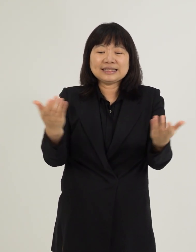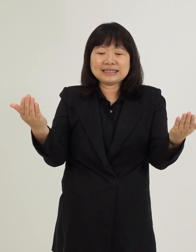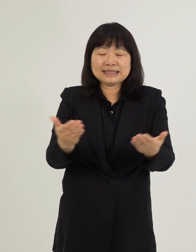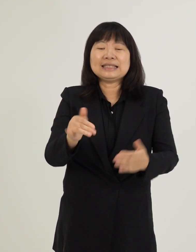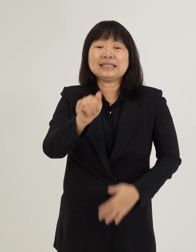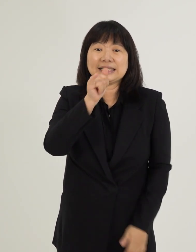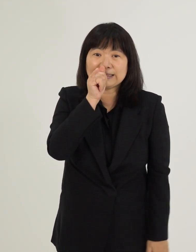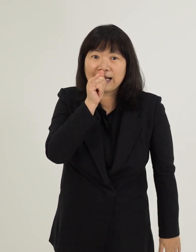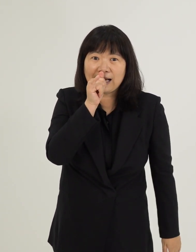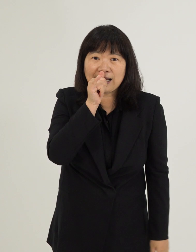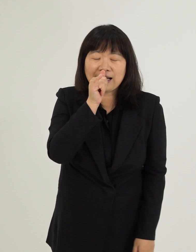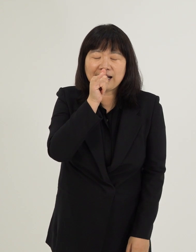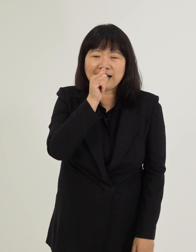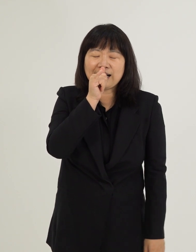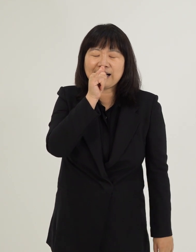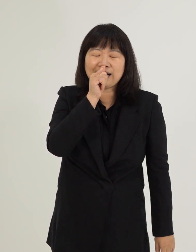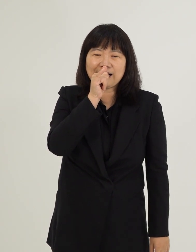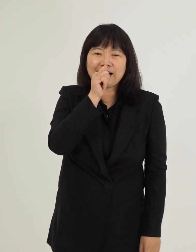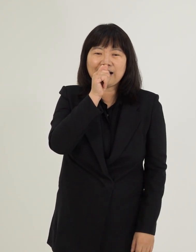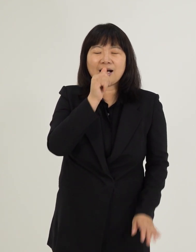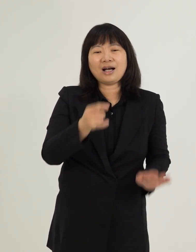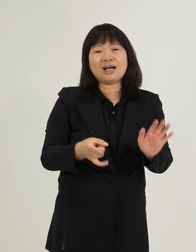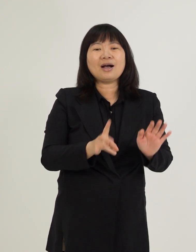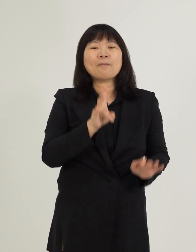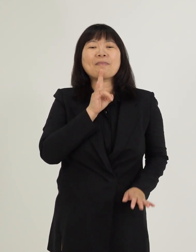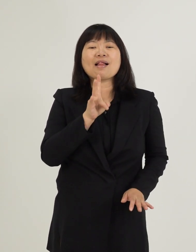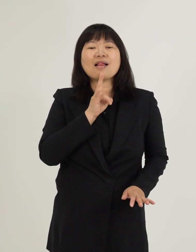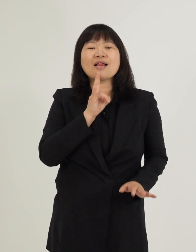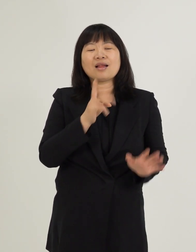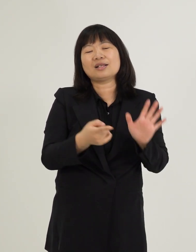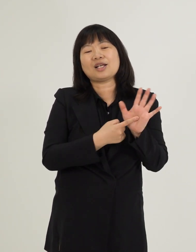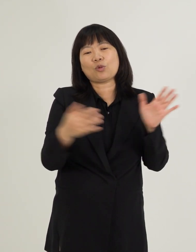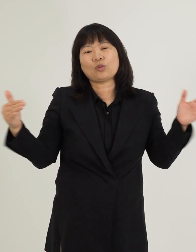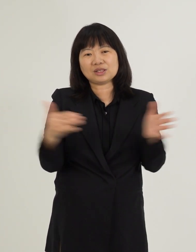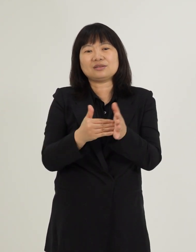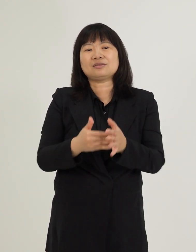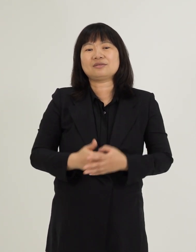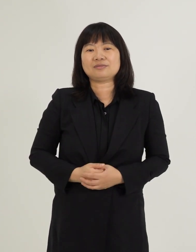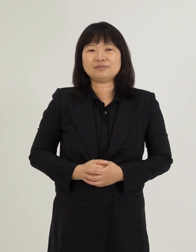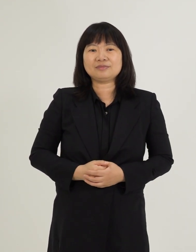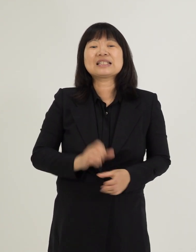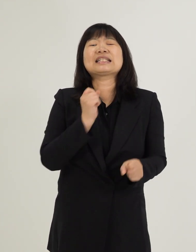것이라는 것이 예고되었고 예언되었었어요.